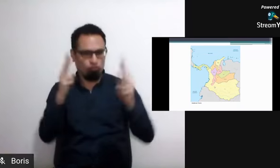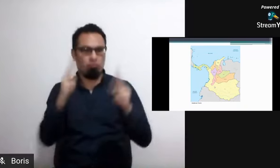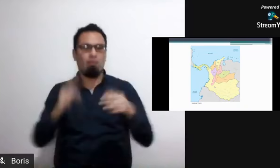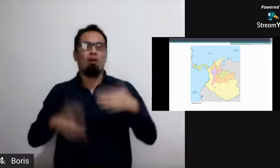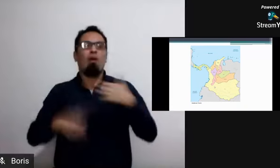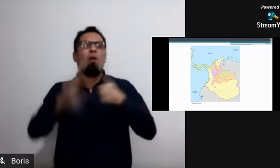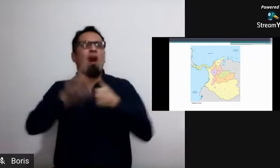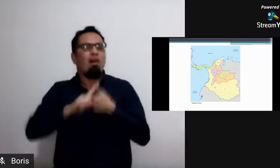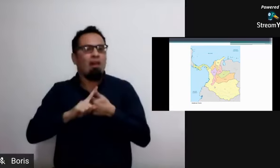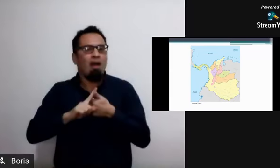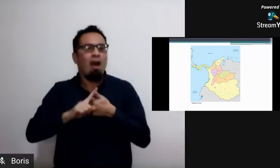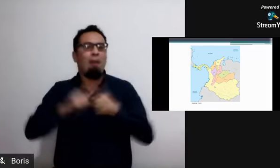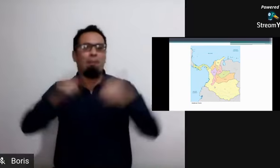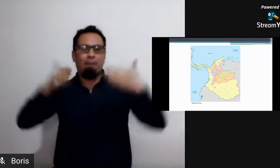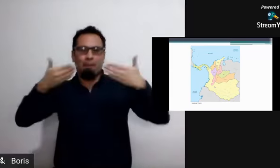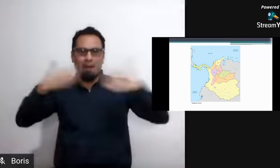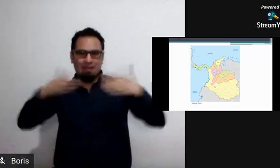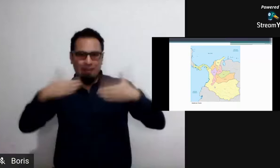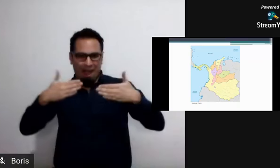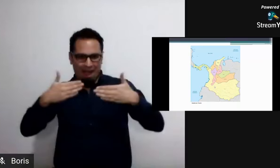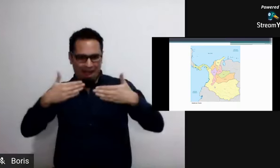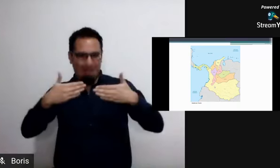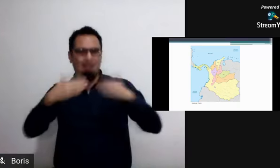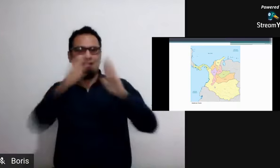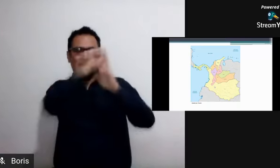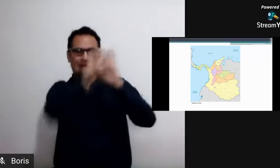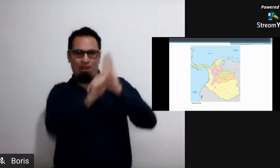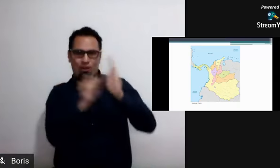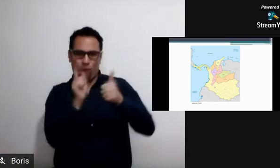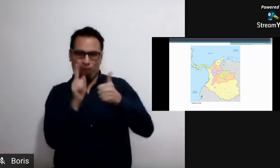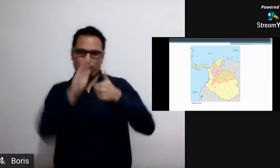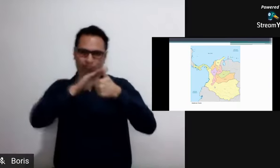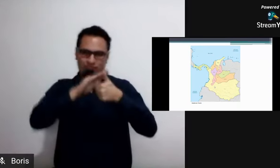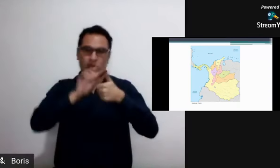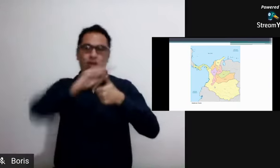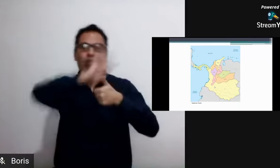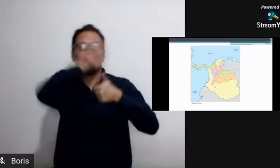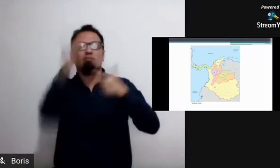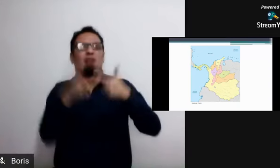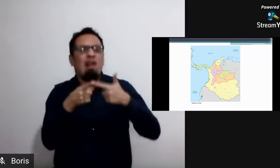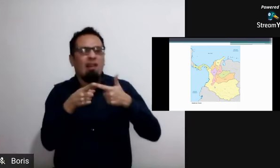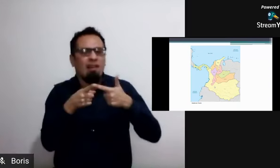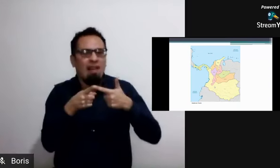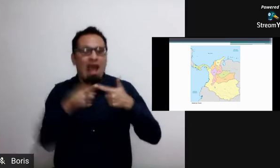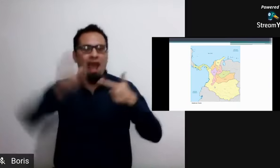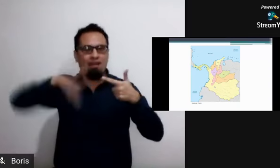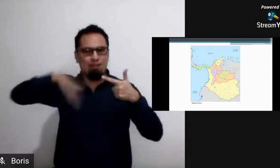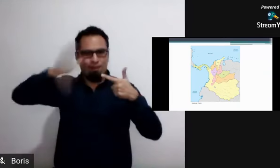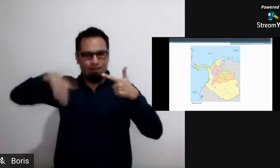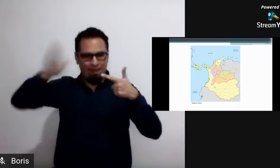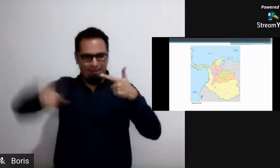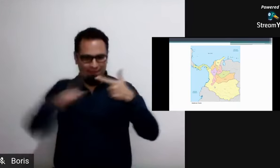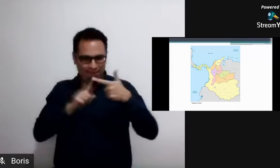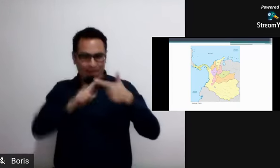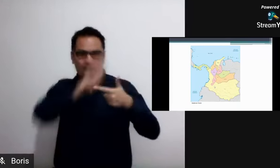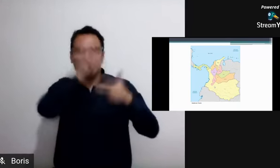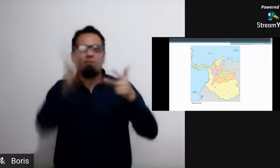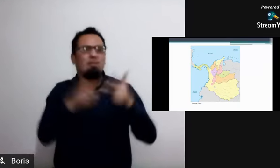el estado de Tolima. Entonces, Panamá, ¿sí? El primer estado, el segundo estado,